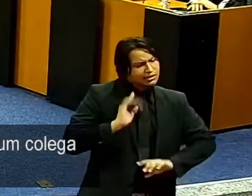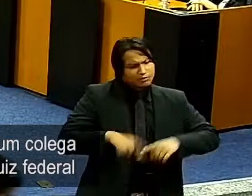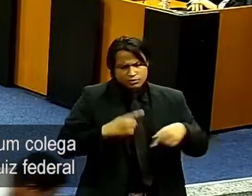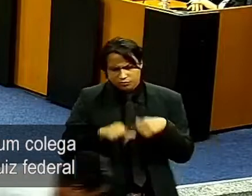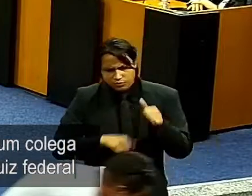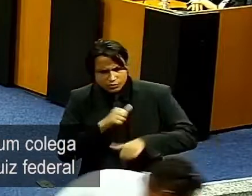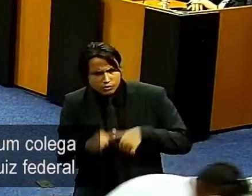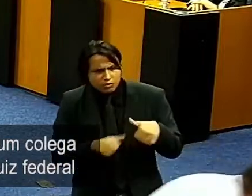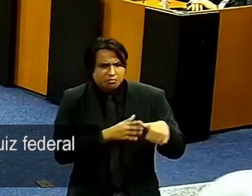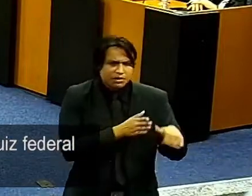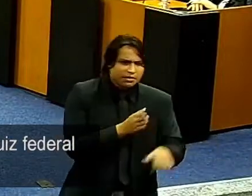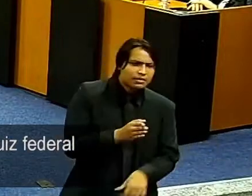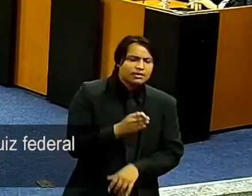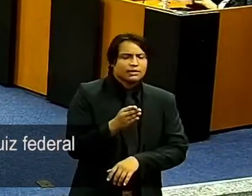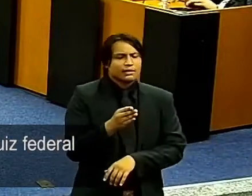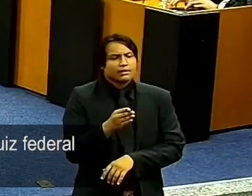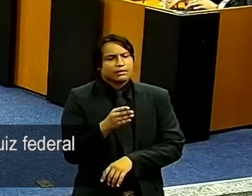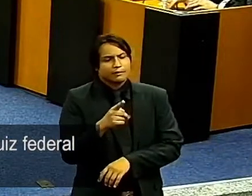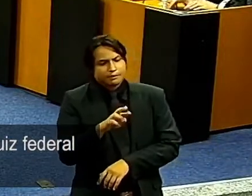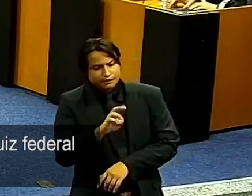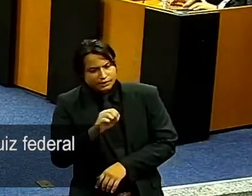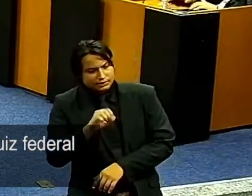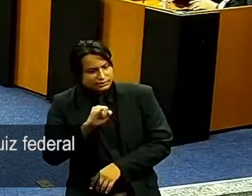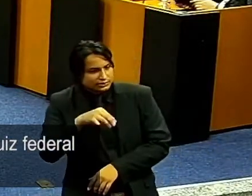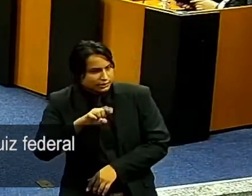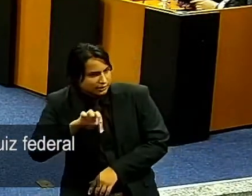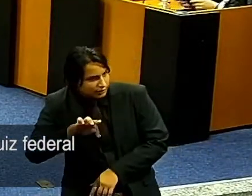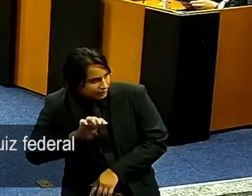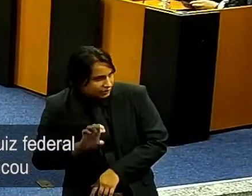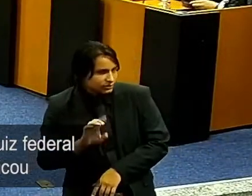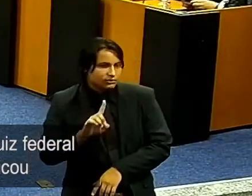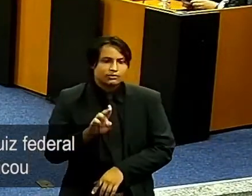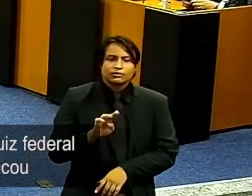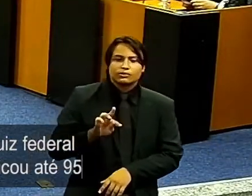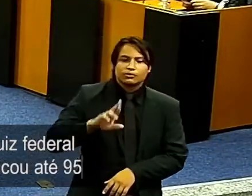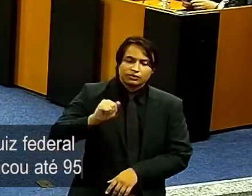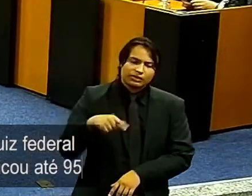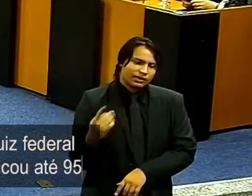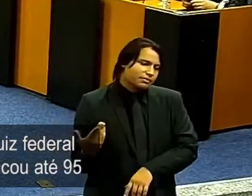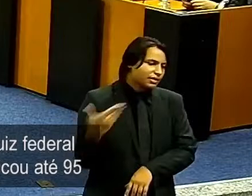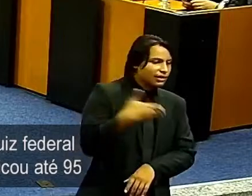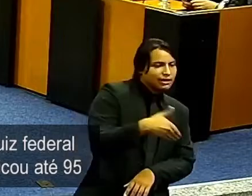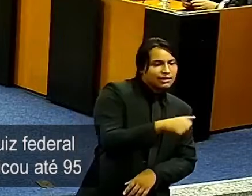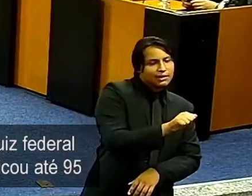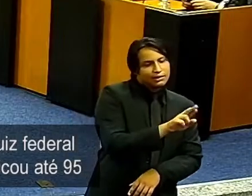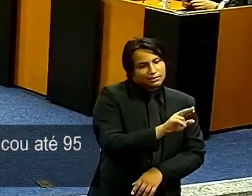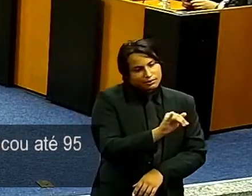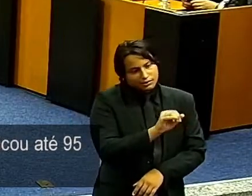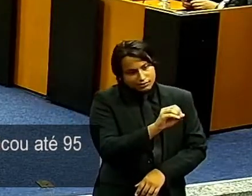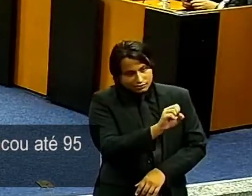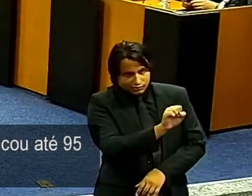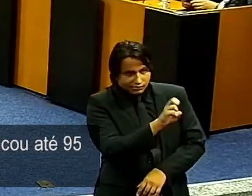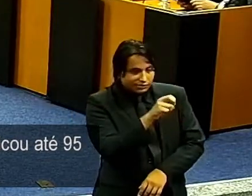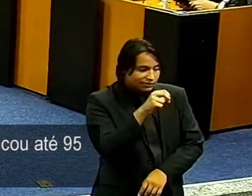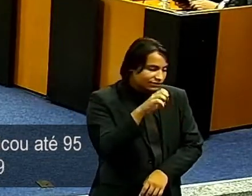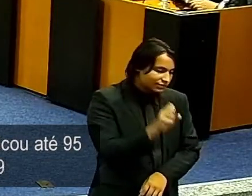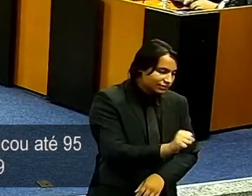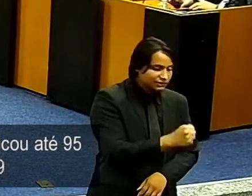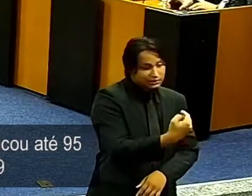até 95 depois foi para Roses e chegou aqui em São luí em 99